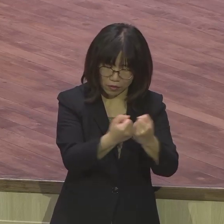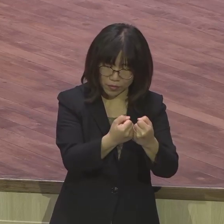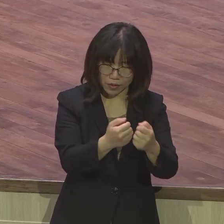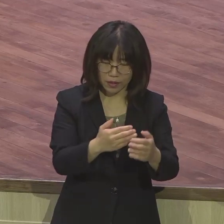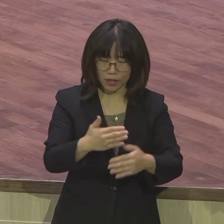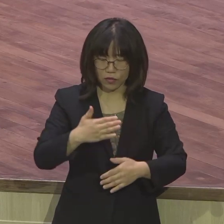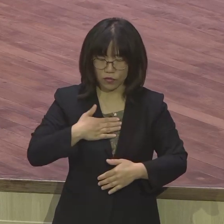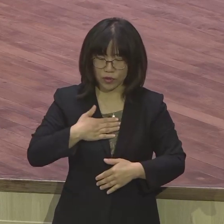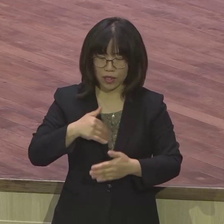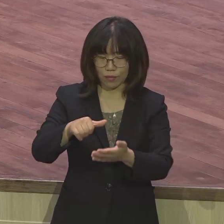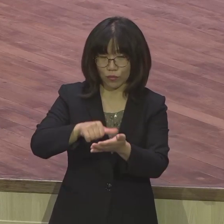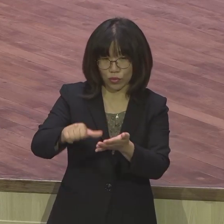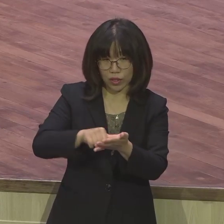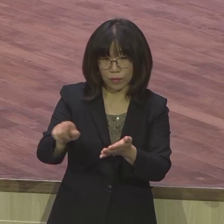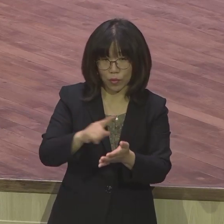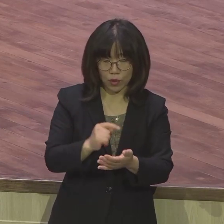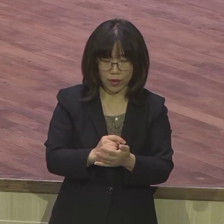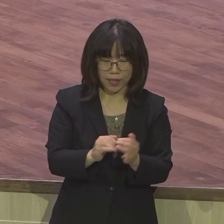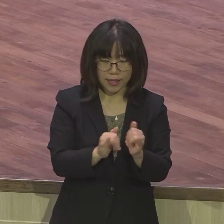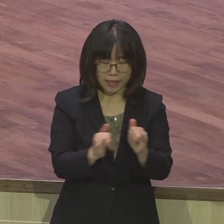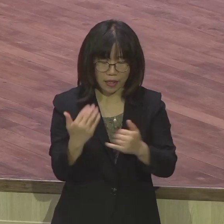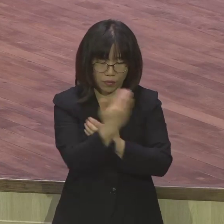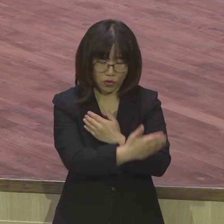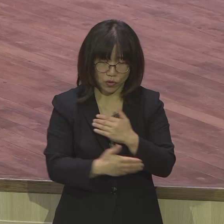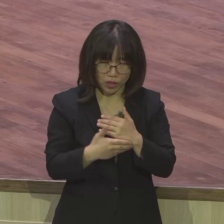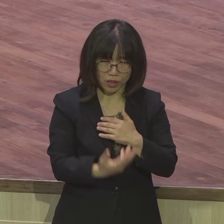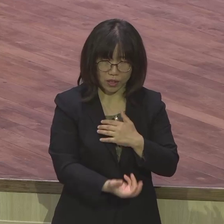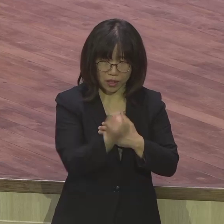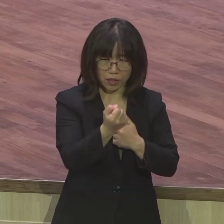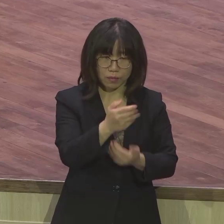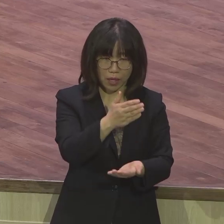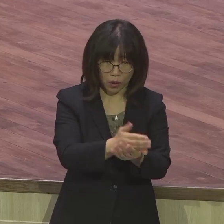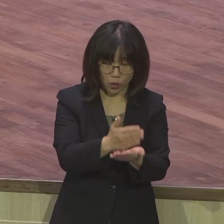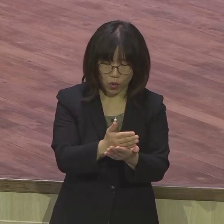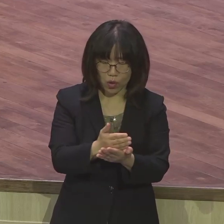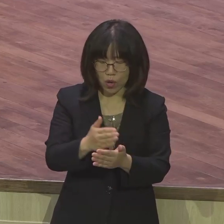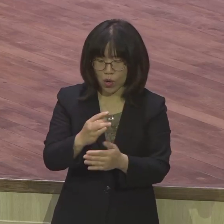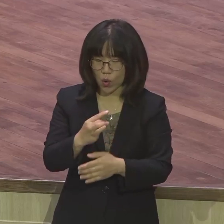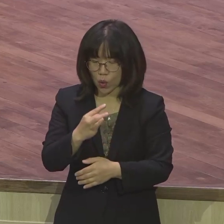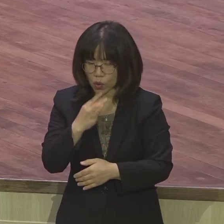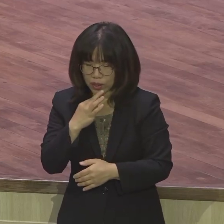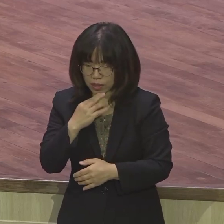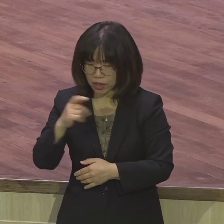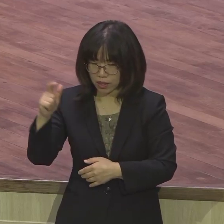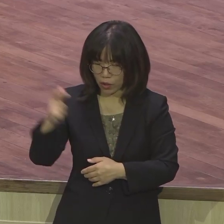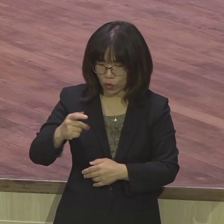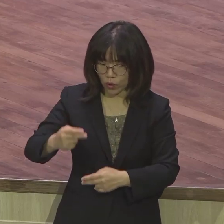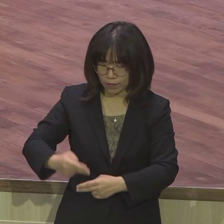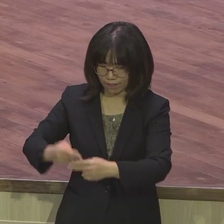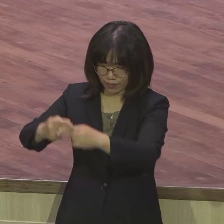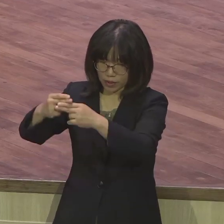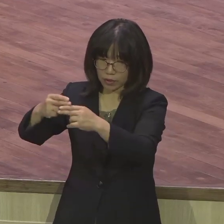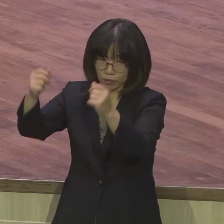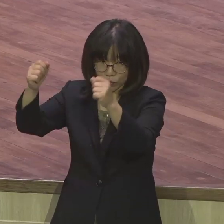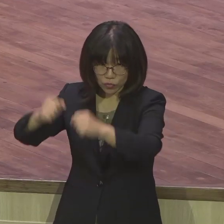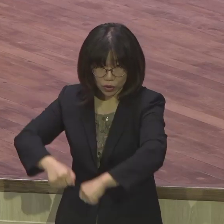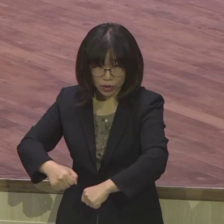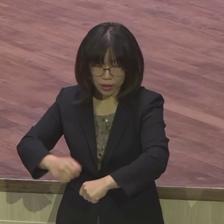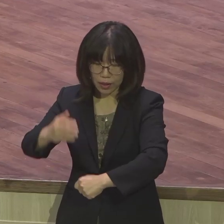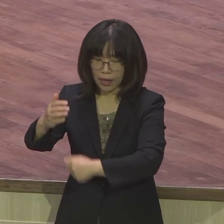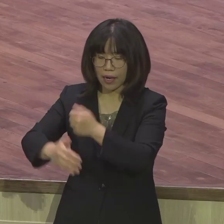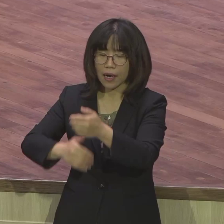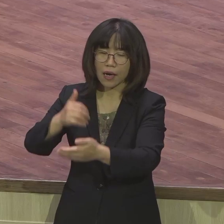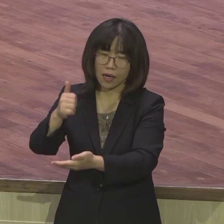싸우는 무기는 육신에 속한 것이 아니요 오직 어떤 견고한 진을 무너뜨리는 하나님의 능력이라 모든 이론을